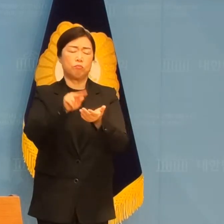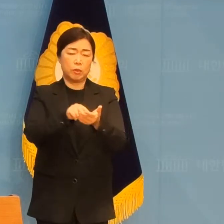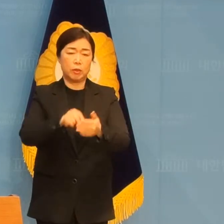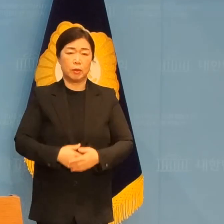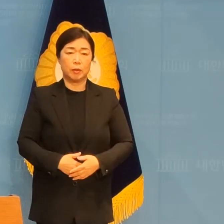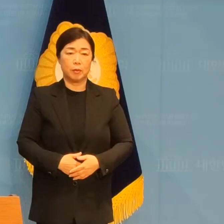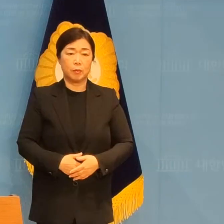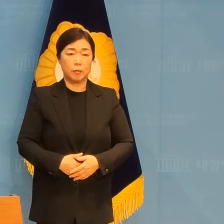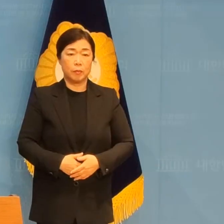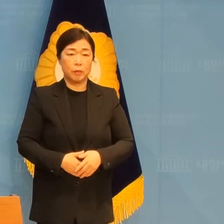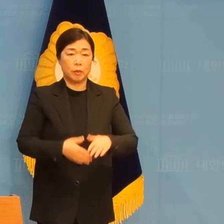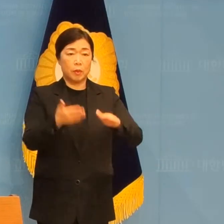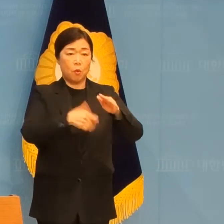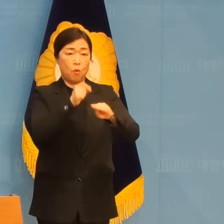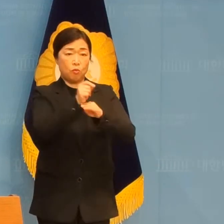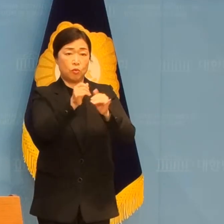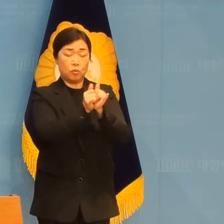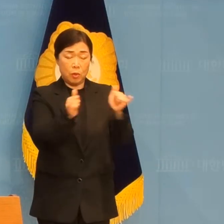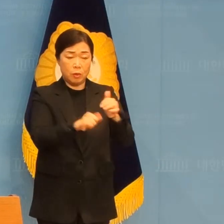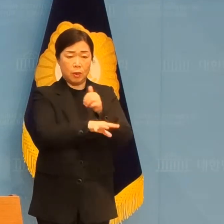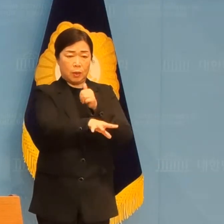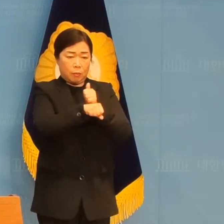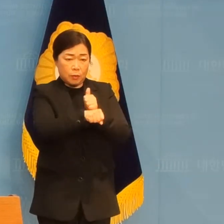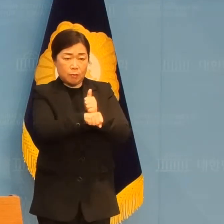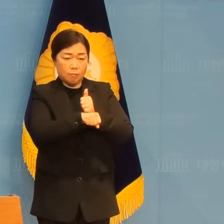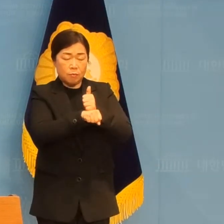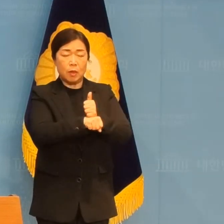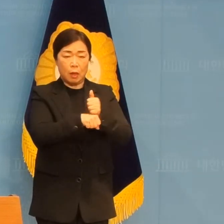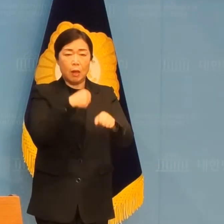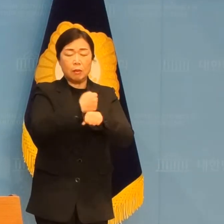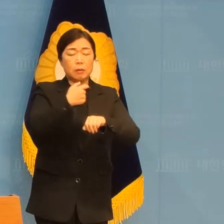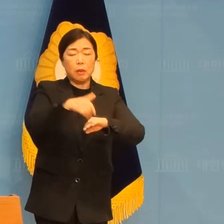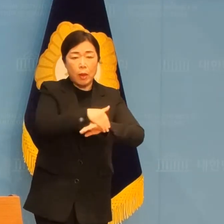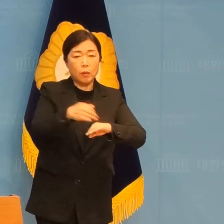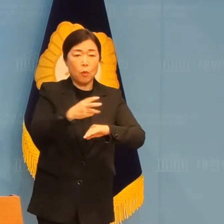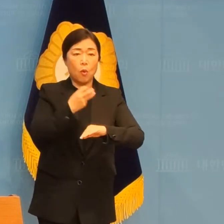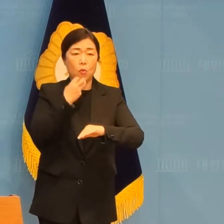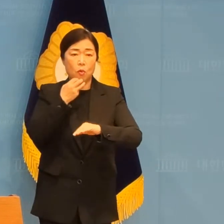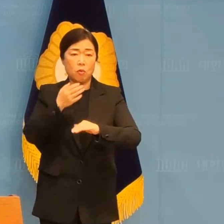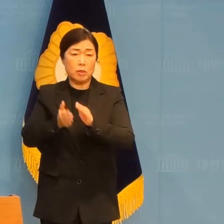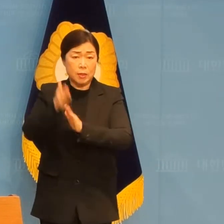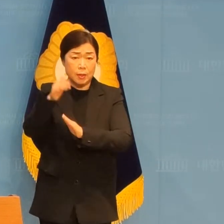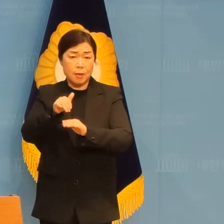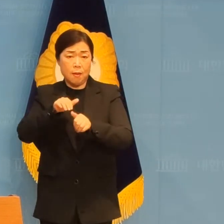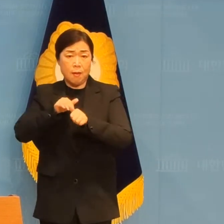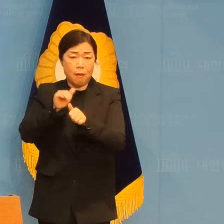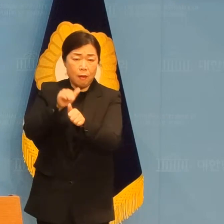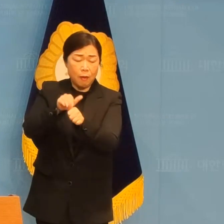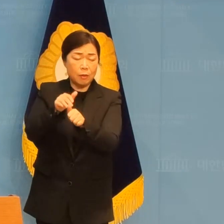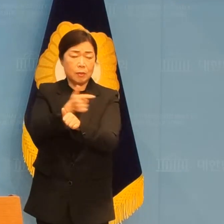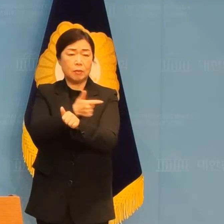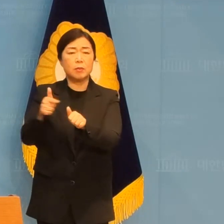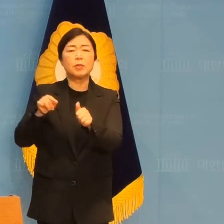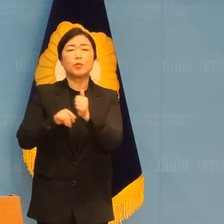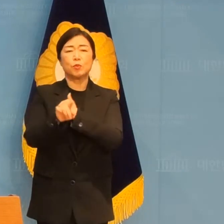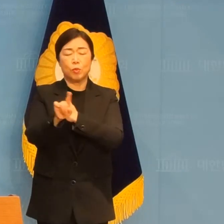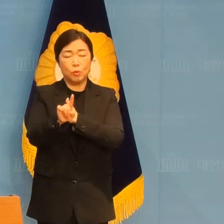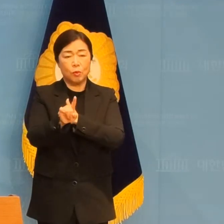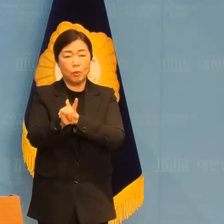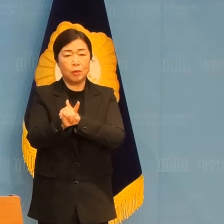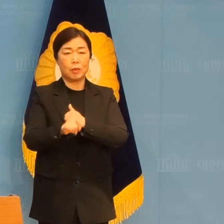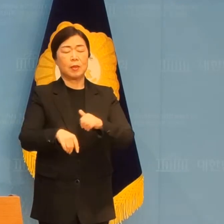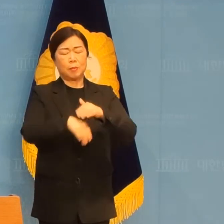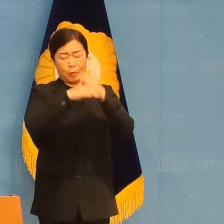공무원 길들이기와 서울시 압박이 동시에 이어지는 모습은 공직사회와 지방정부